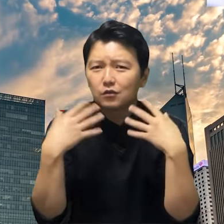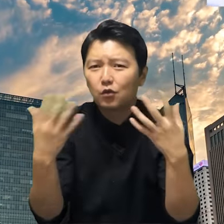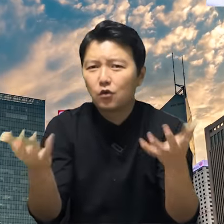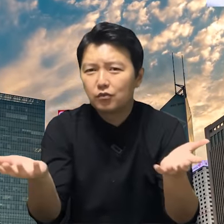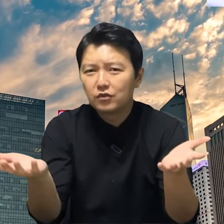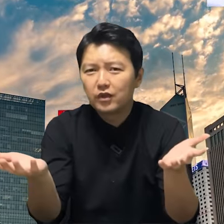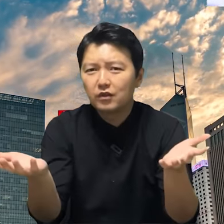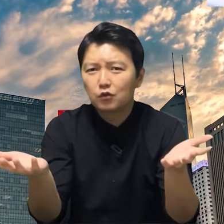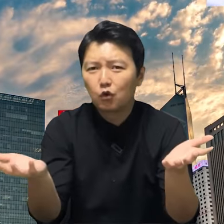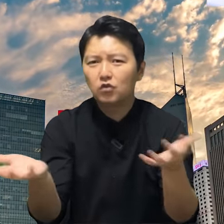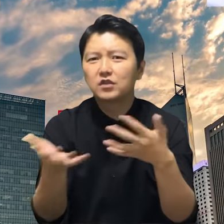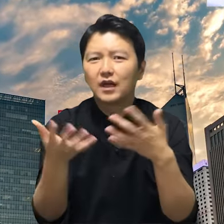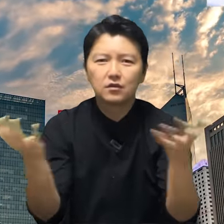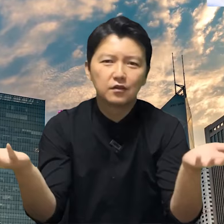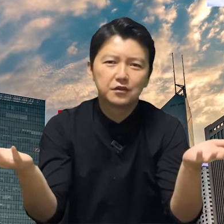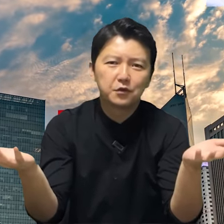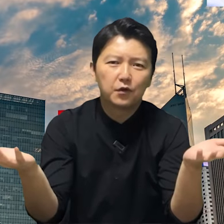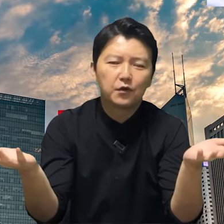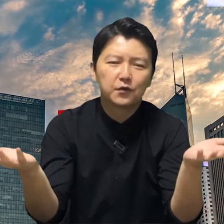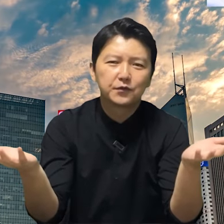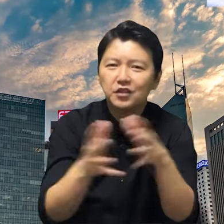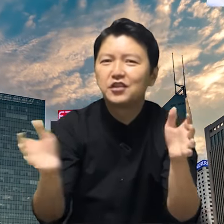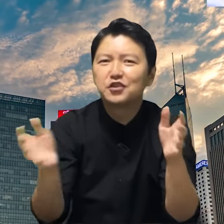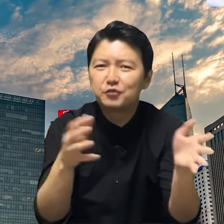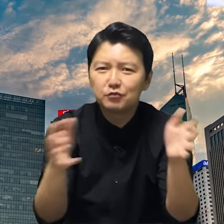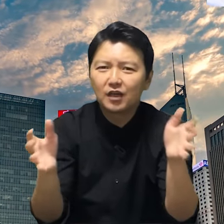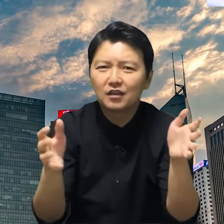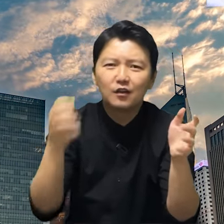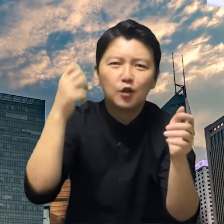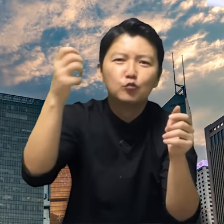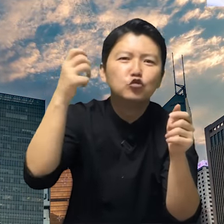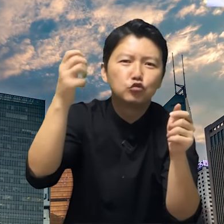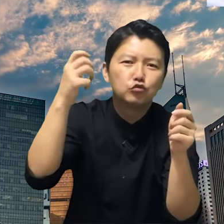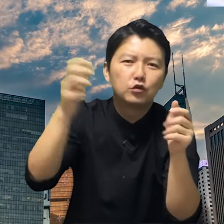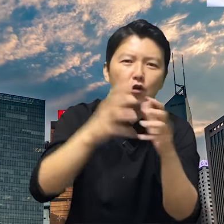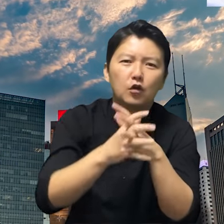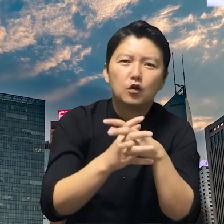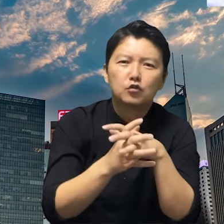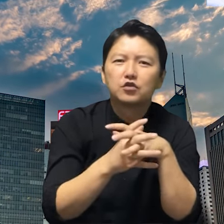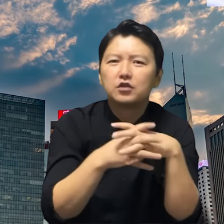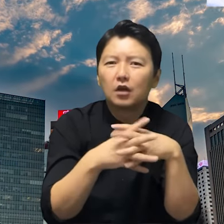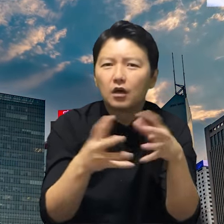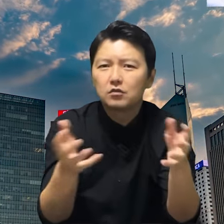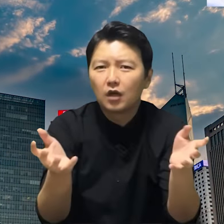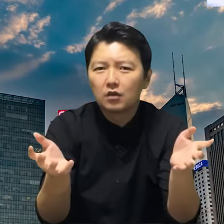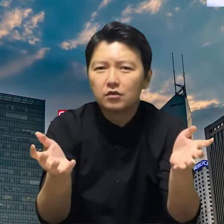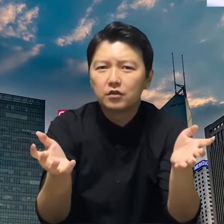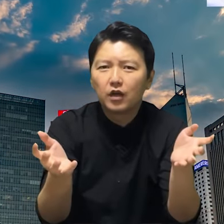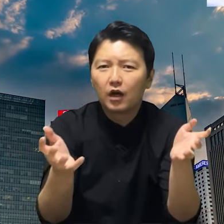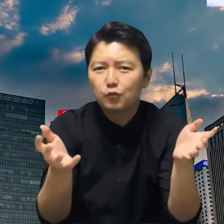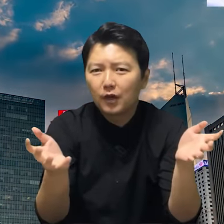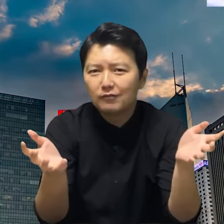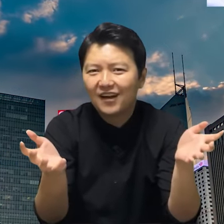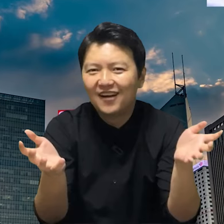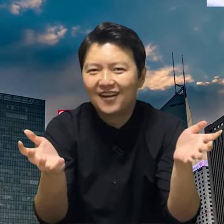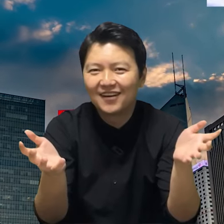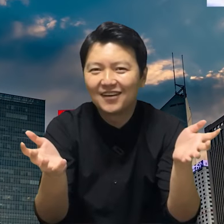또 고픈데 돈은 다 떨어지고 이제 집집마다 문 두드리고 저 지나가는 나그네인데